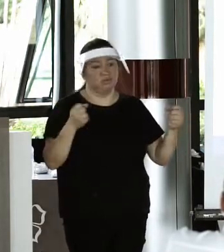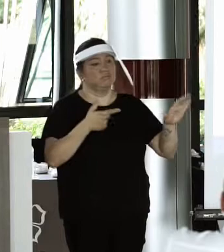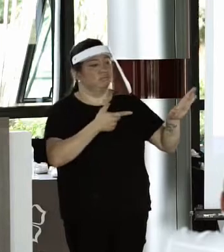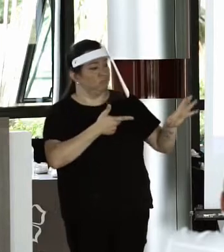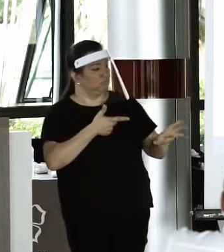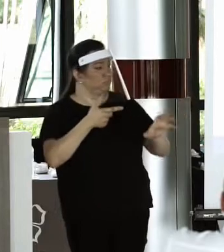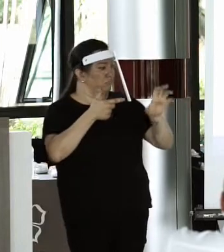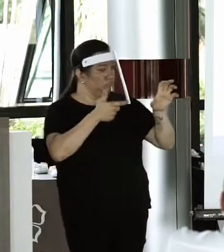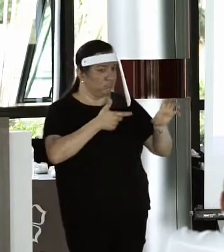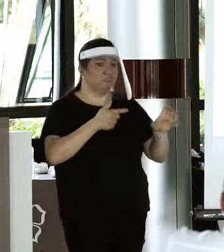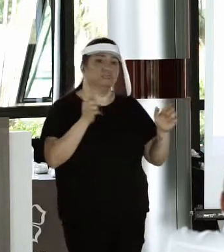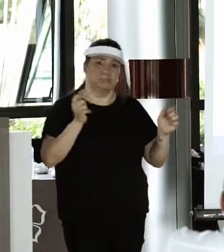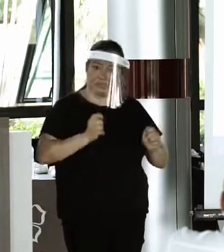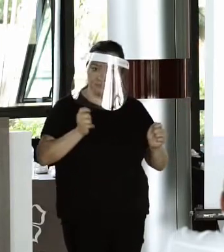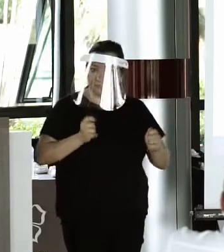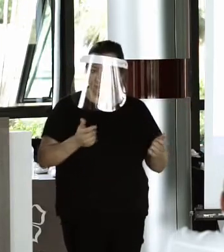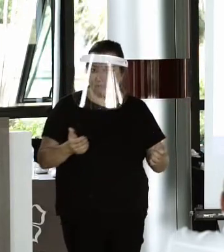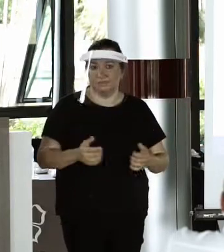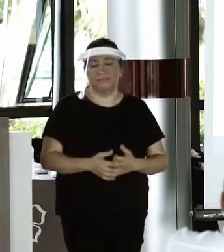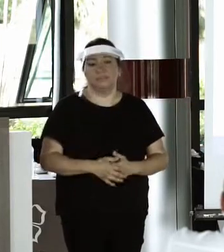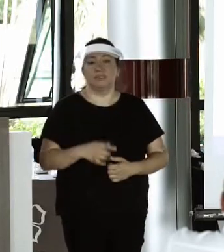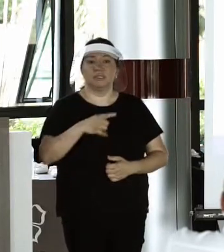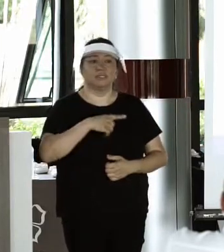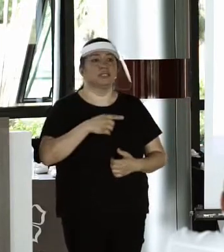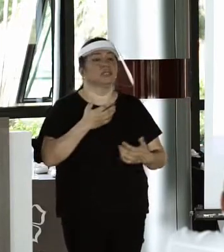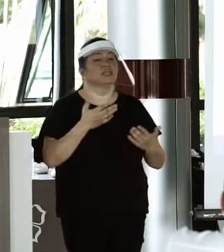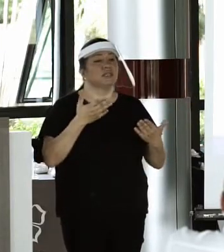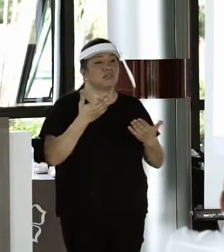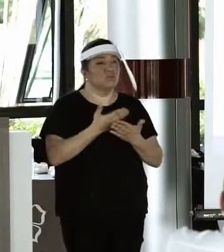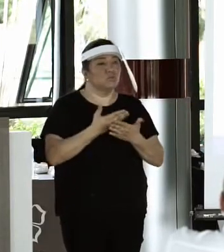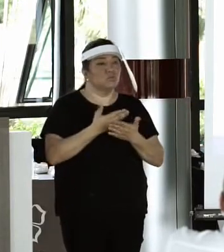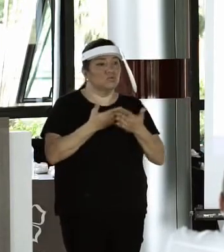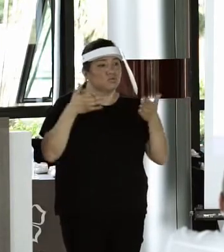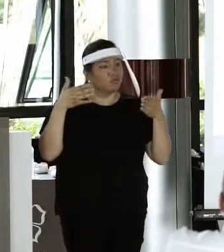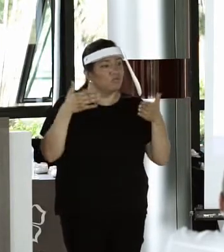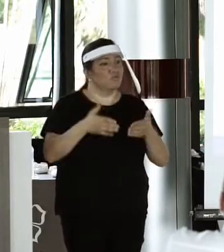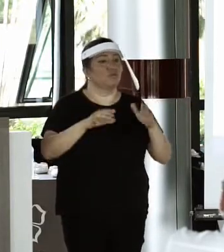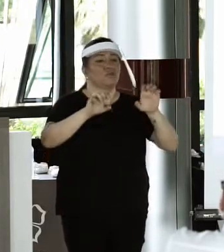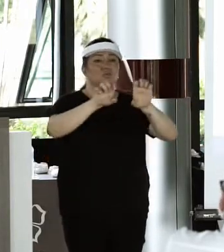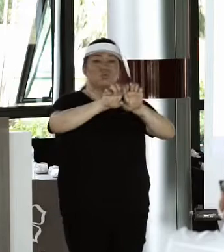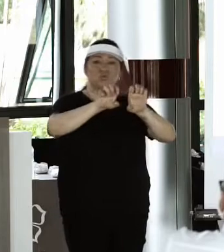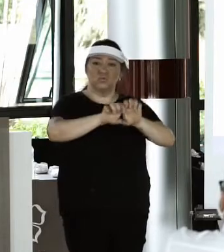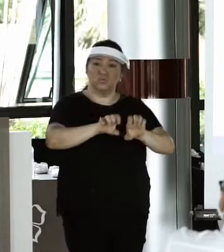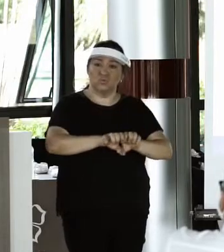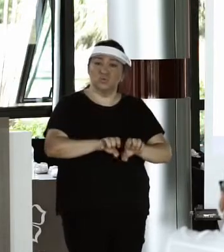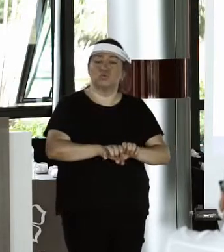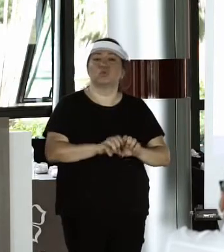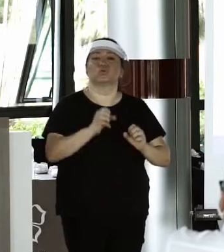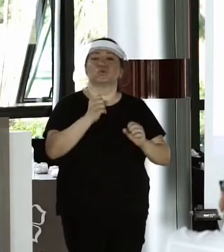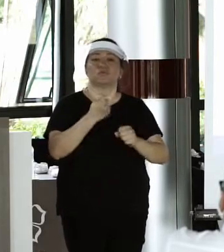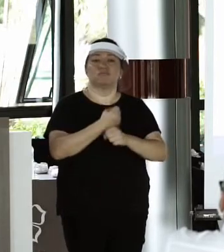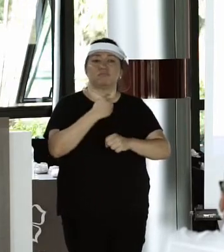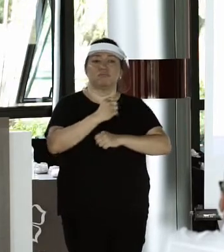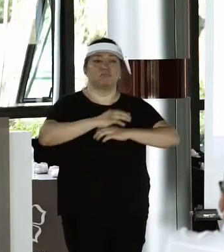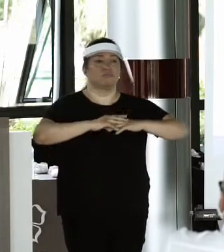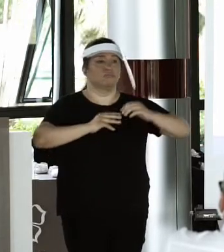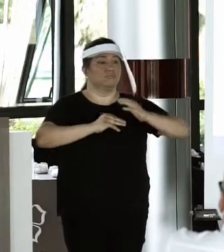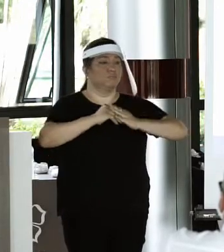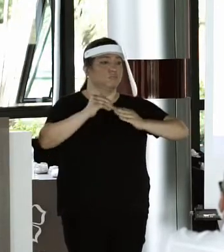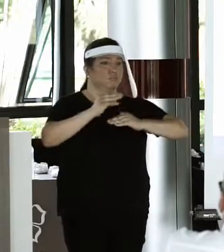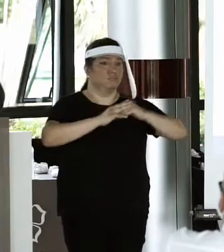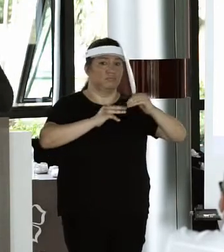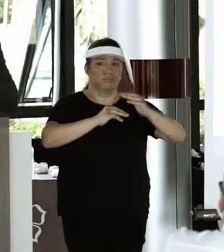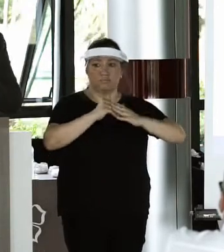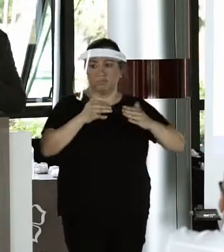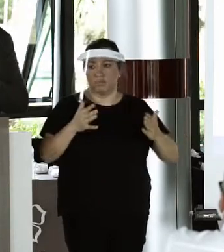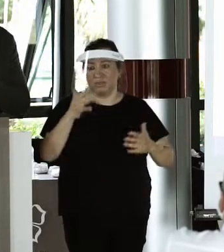a termografia, pessoal, ela também tem estudos focados em estruturas, para detectar problemas em estruturas de concreto. Então imagine